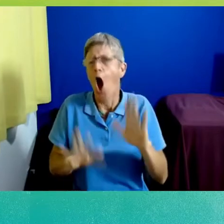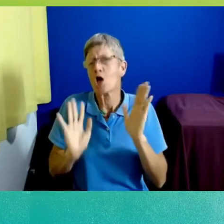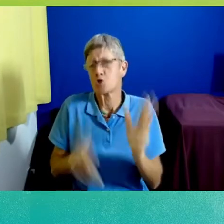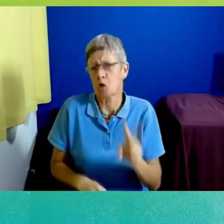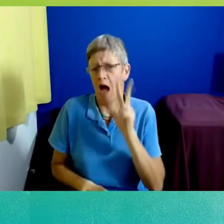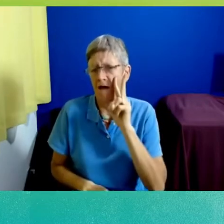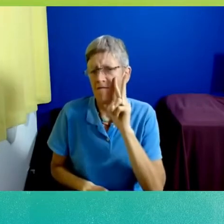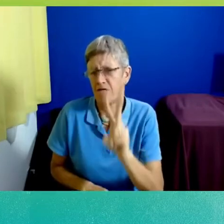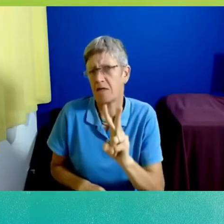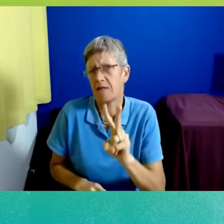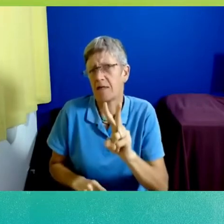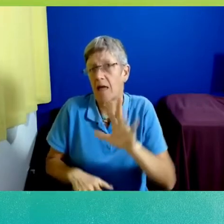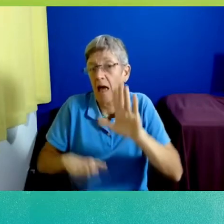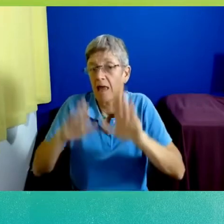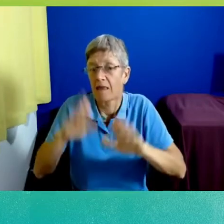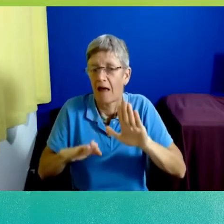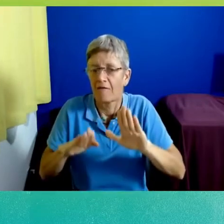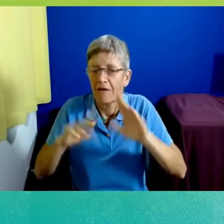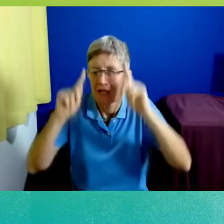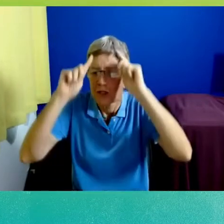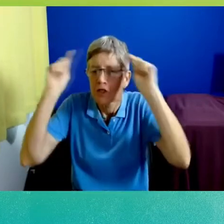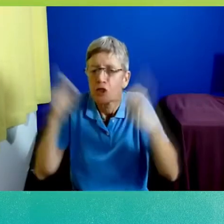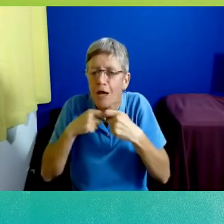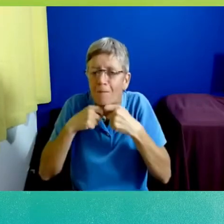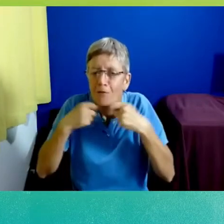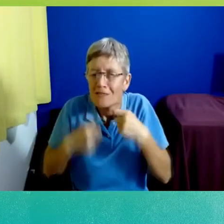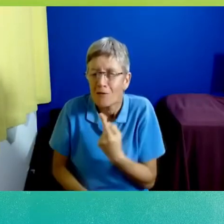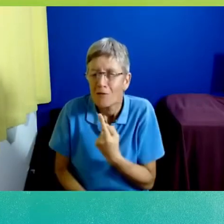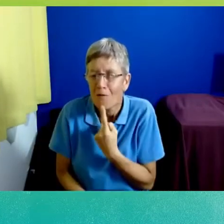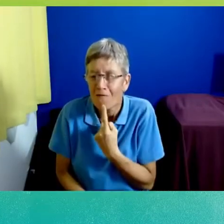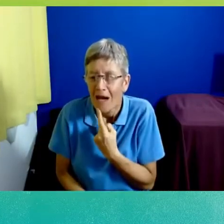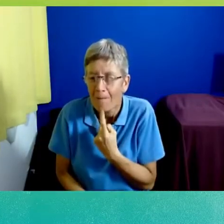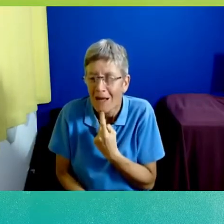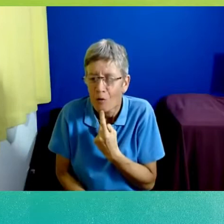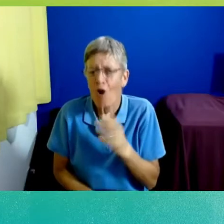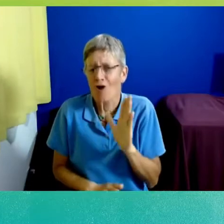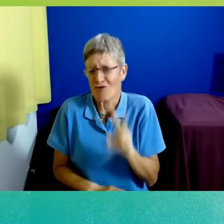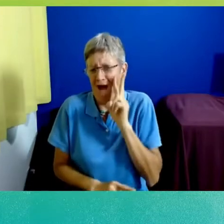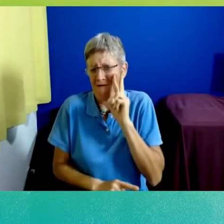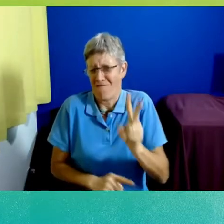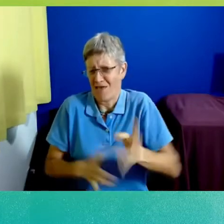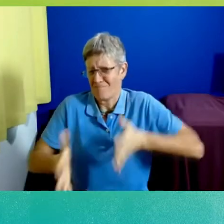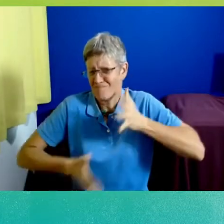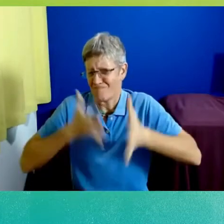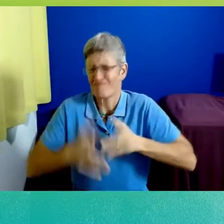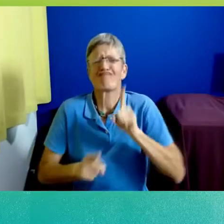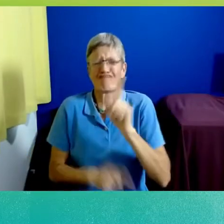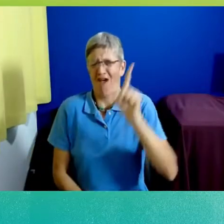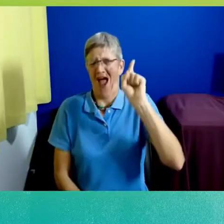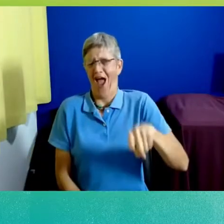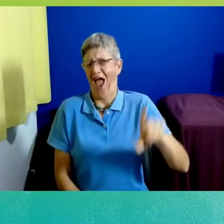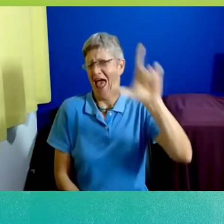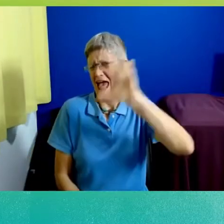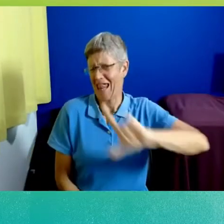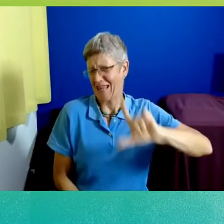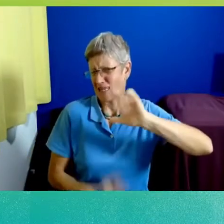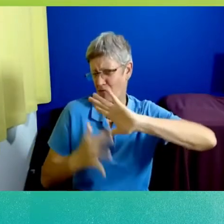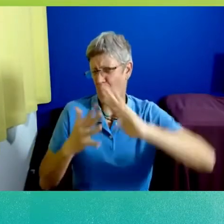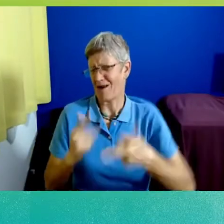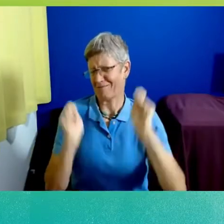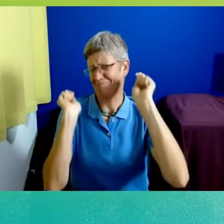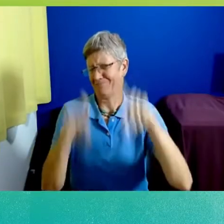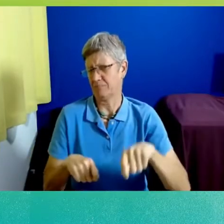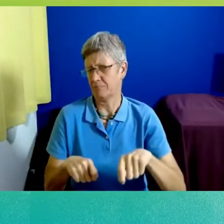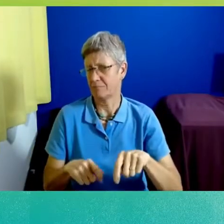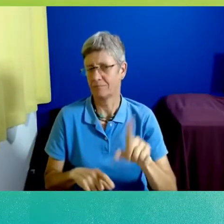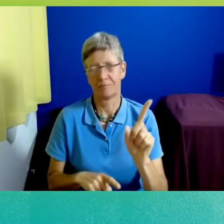da literatura em Libras? Às vezes a pessoa pode até pensar, mas literatura surda, eu já vi, é a história